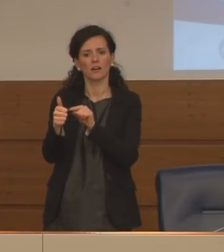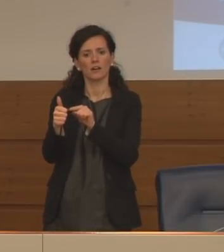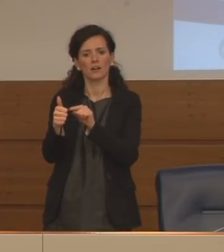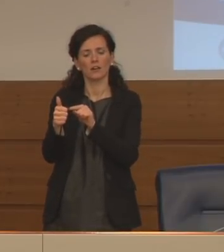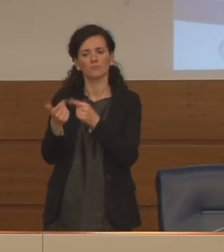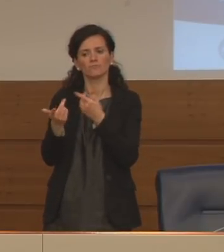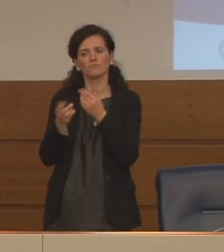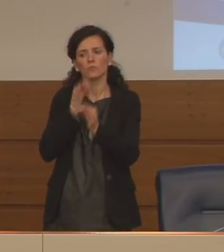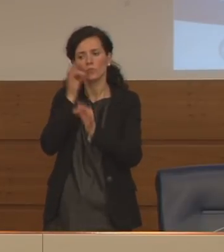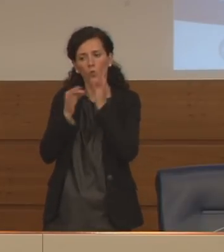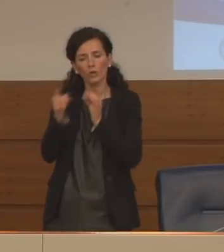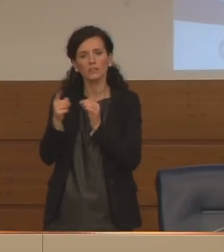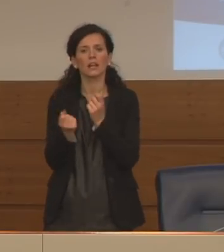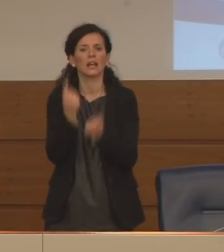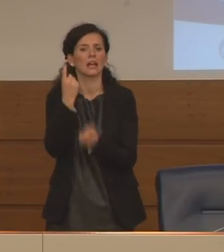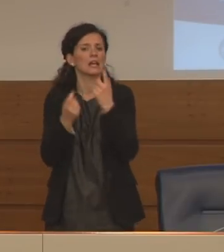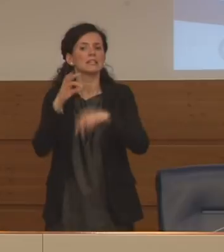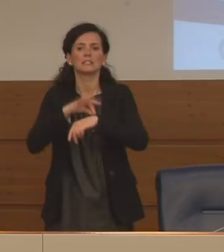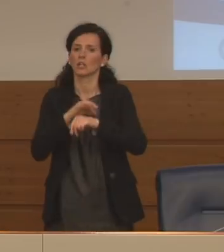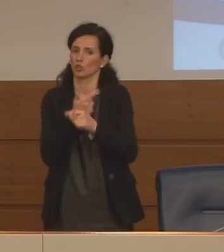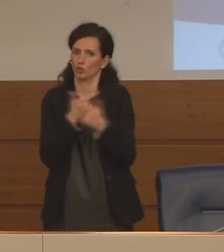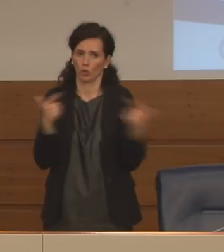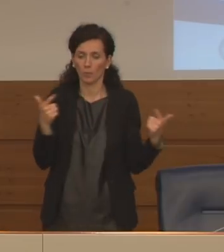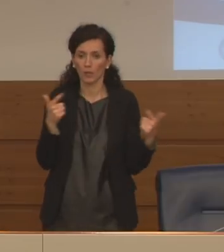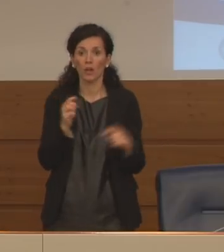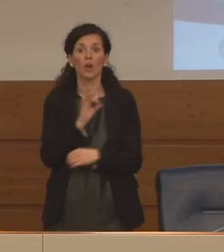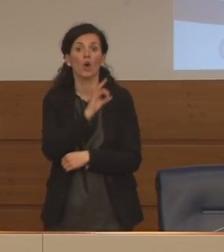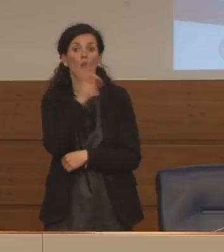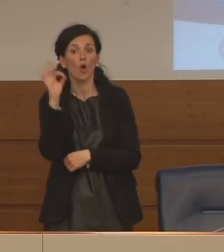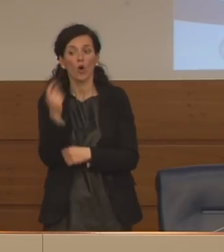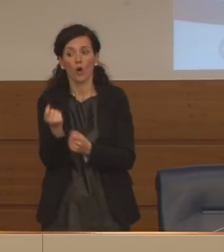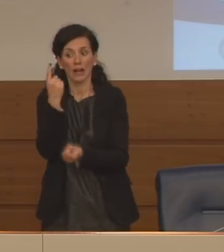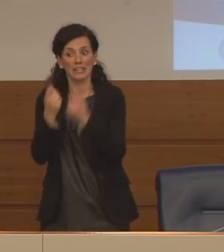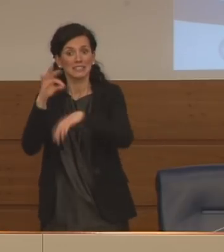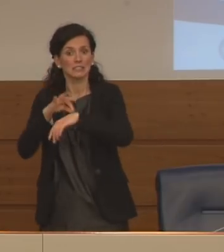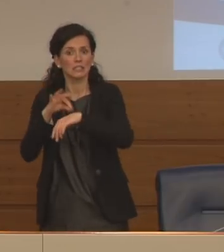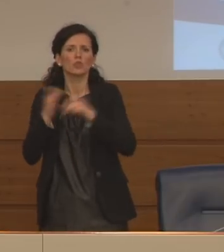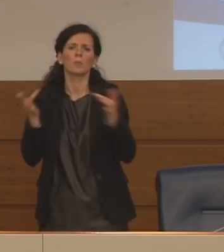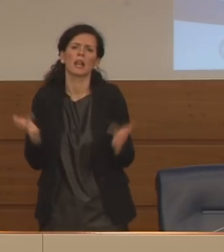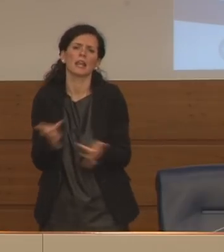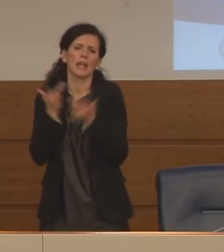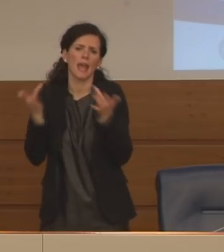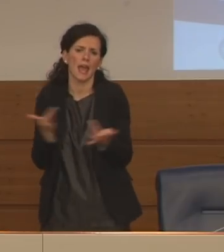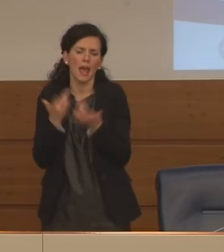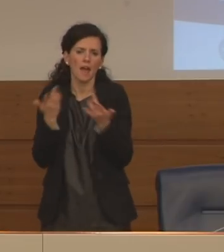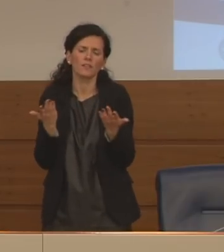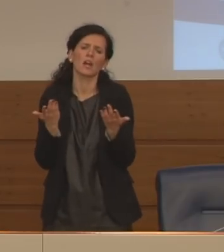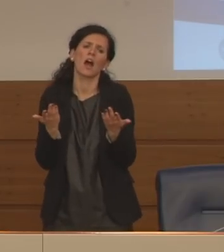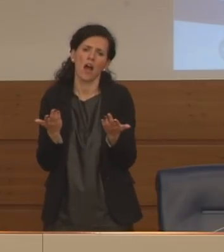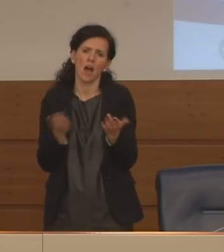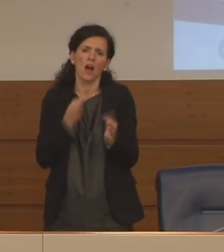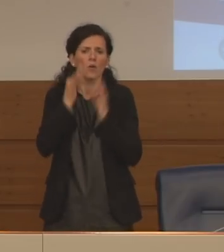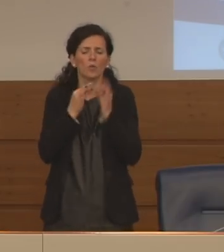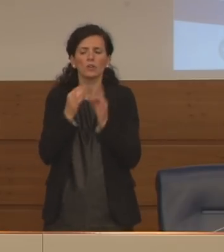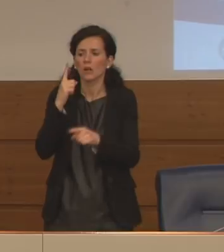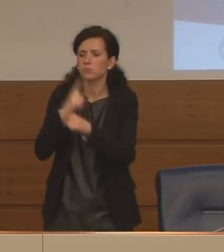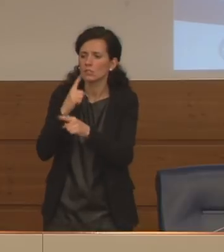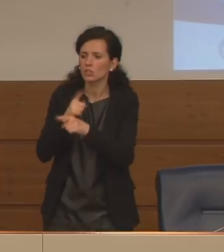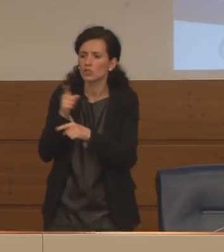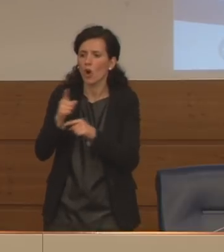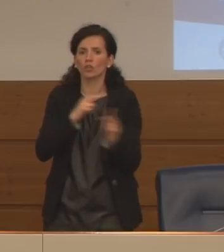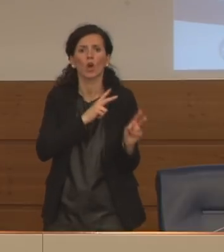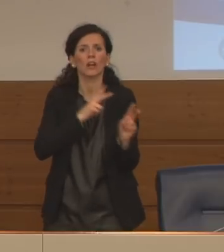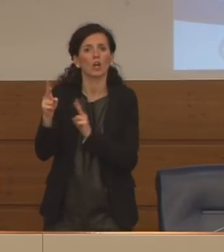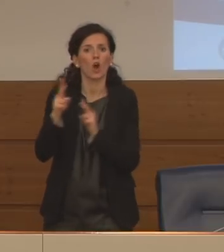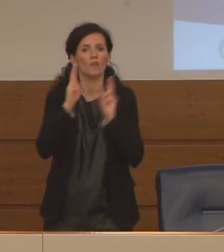o è asintomatico oa dei sintomi lievi per cui non necessita di un ricovero